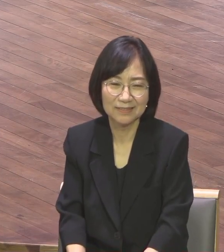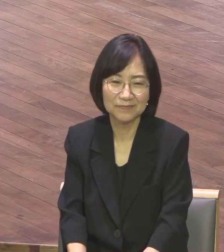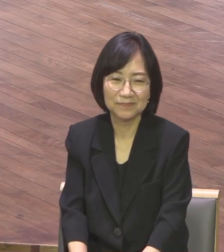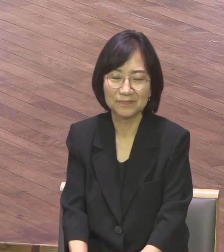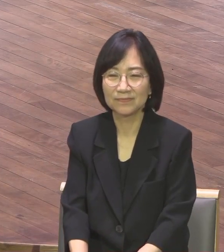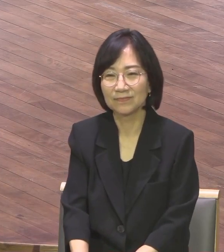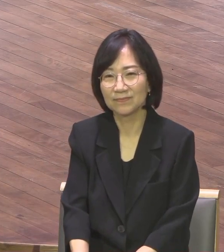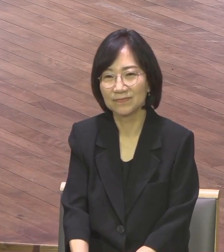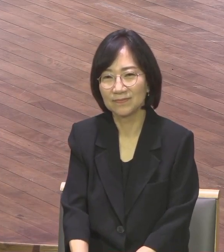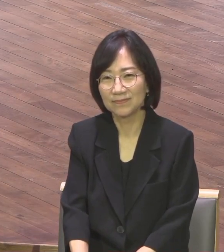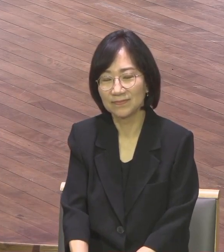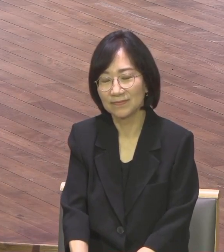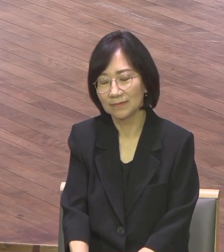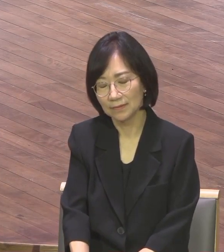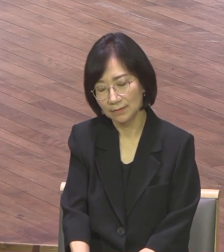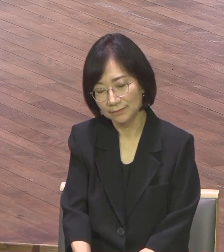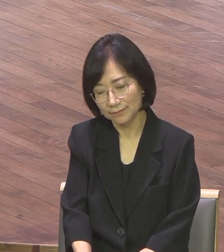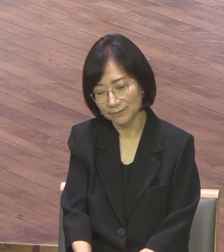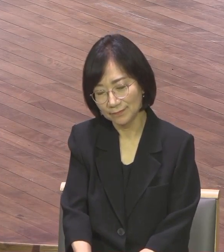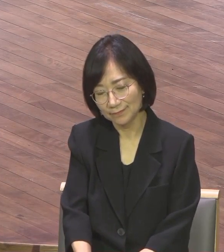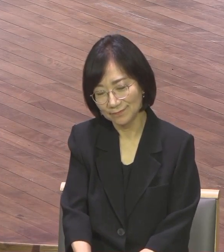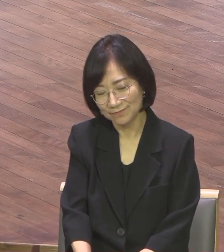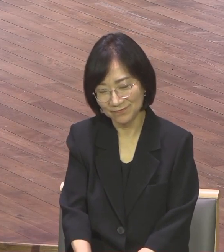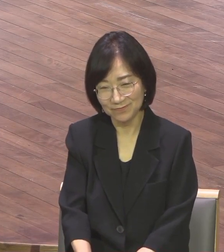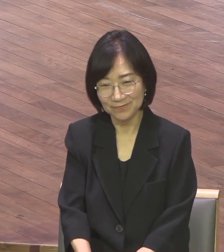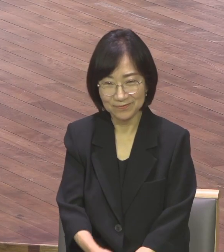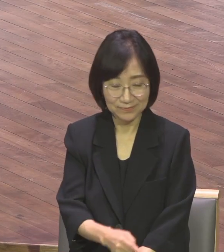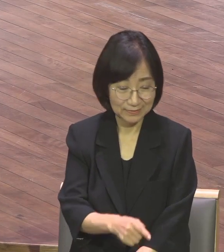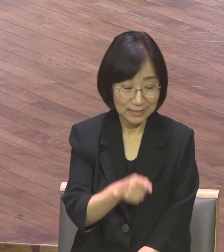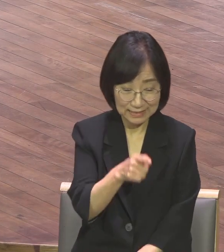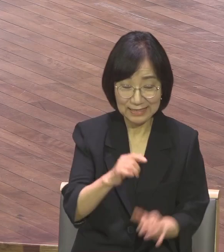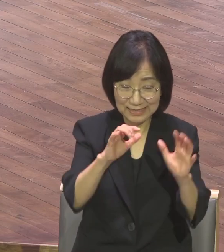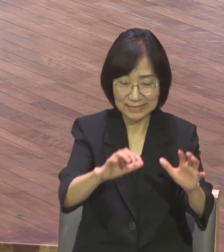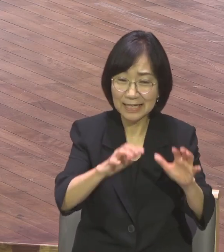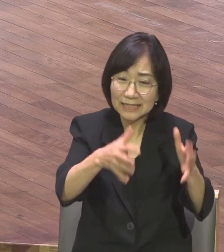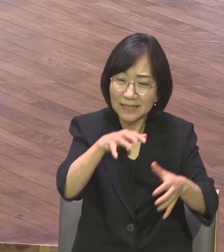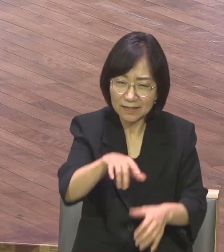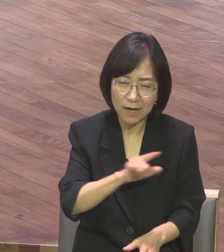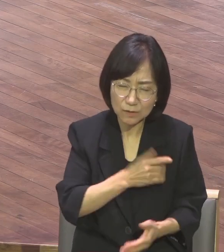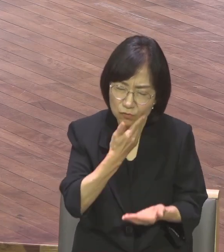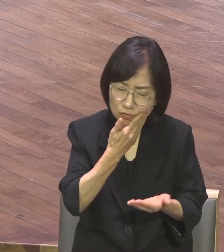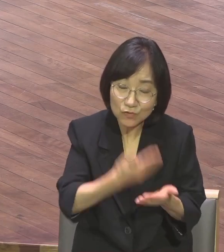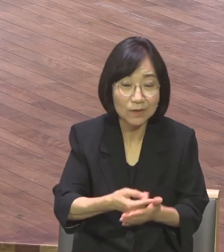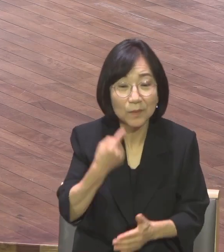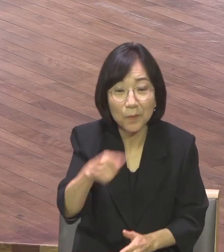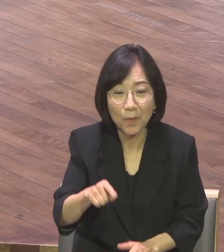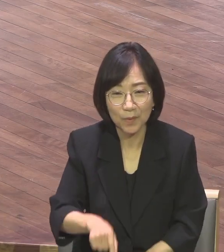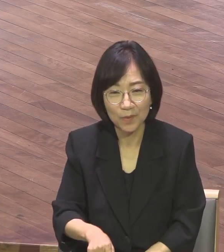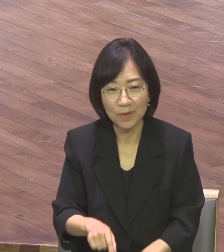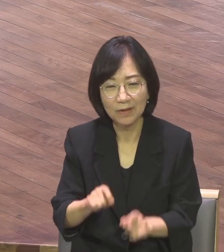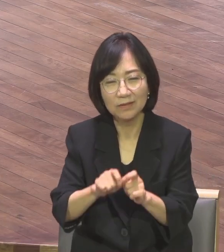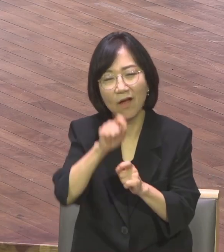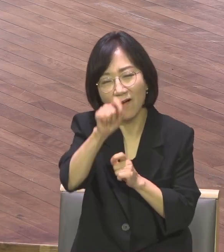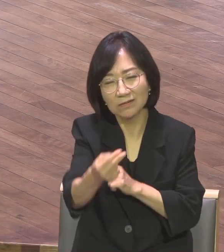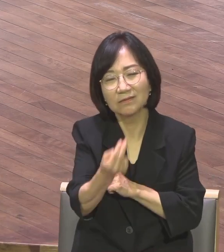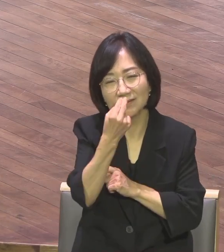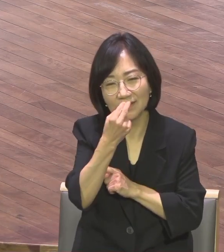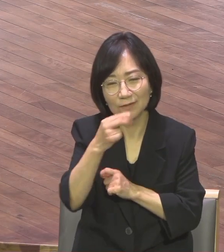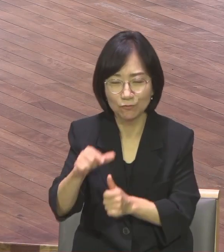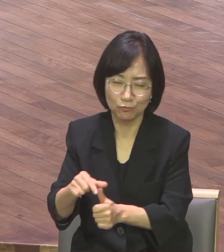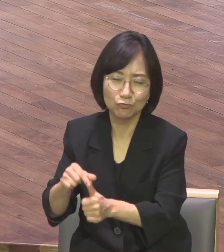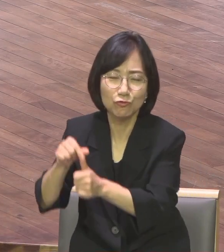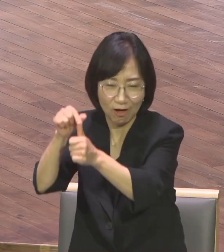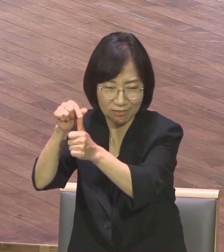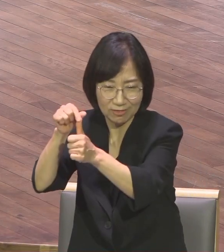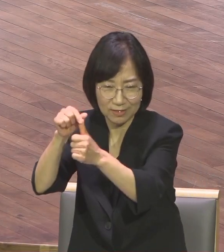그 말씀이에요. 이 땅에서 구원의 문제보다 영생의 문제보다 더 중요한 것은 없다는 사실을 기억하시기